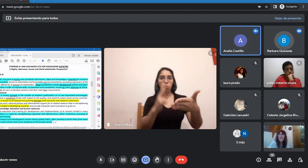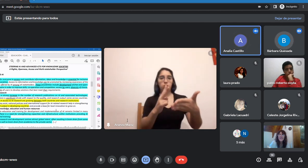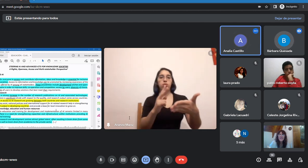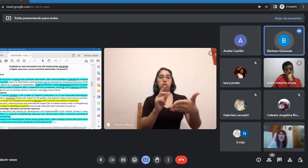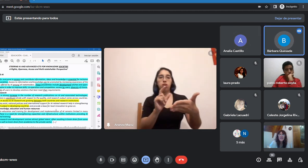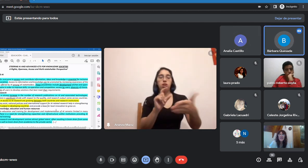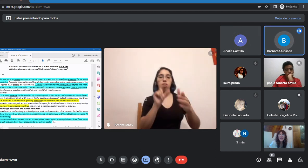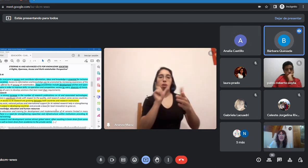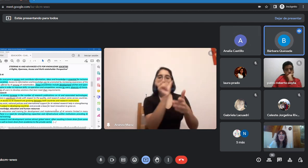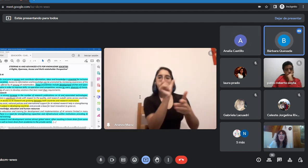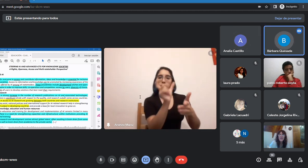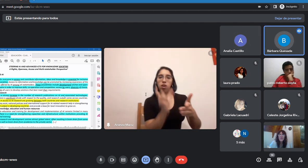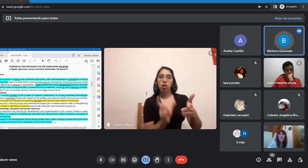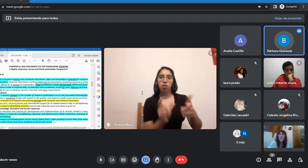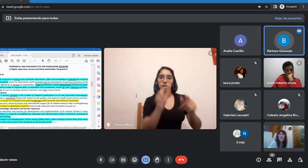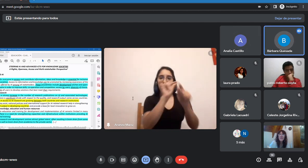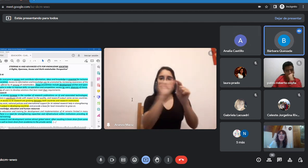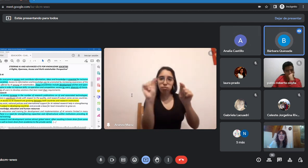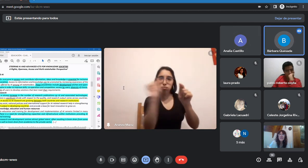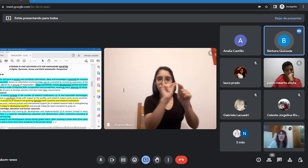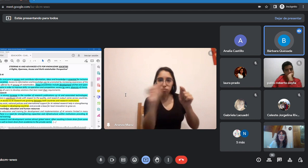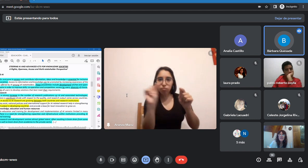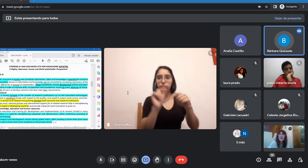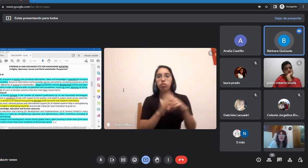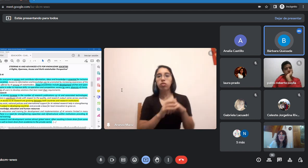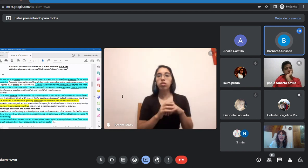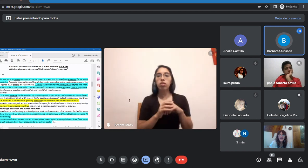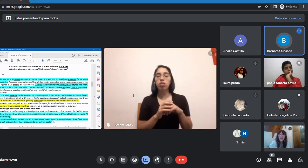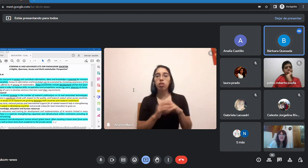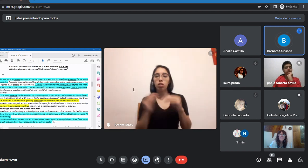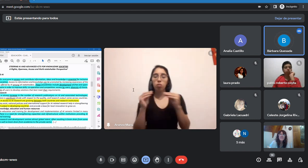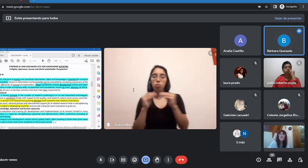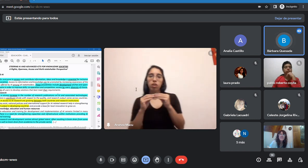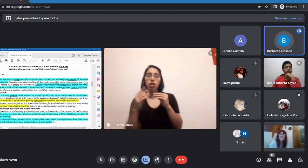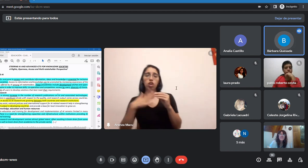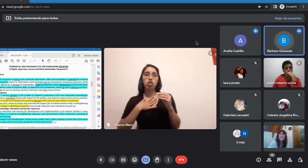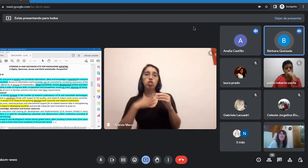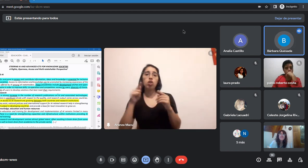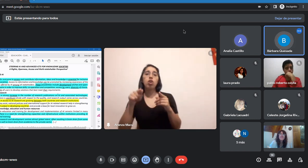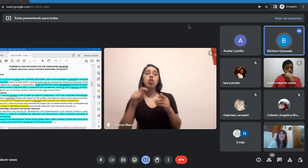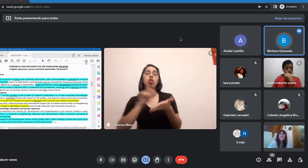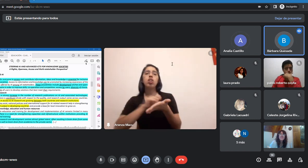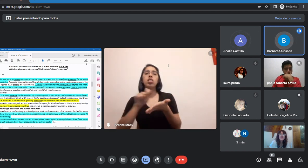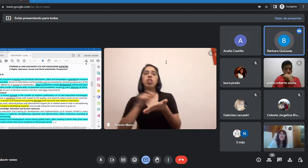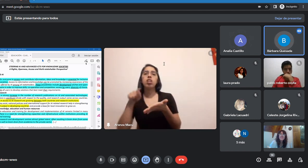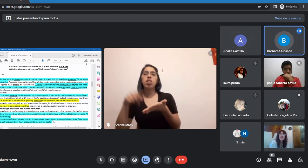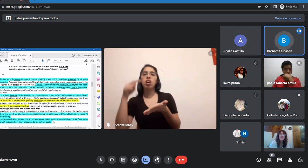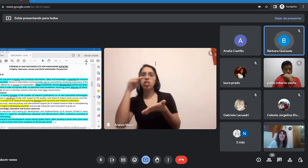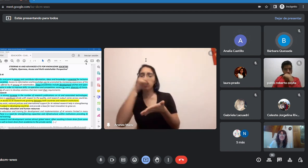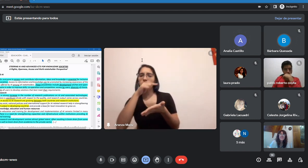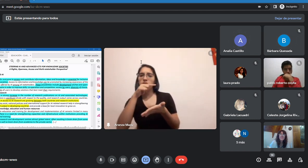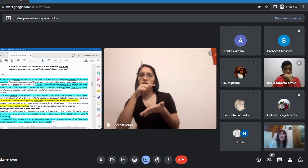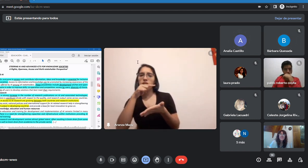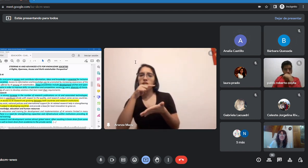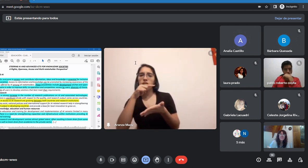hice el profe las 7 hasta... La hice en las... No, no,